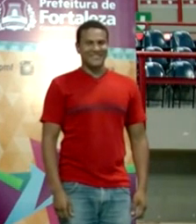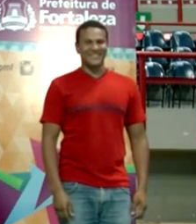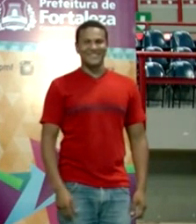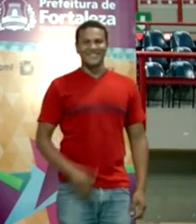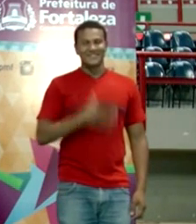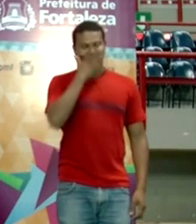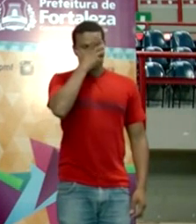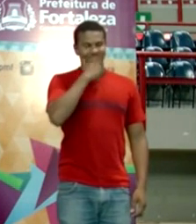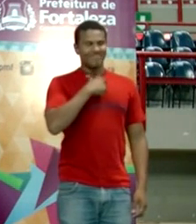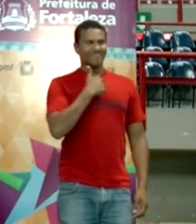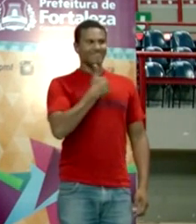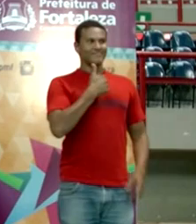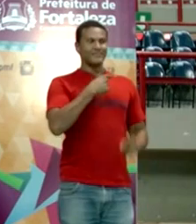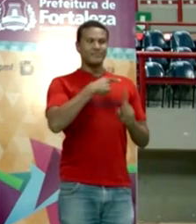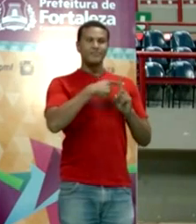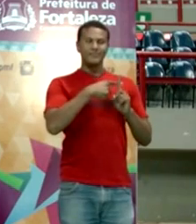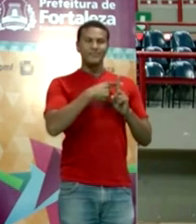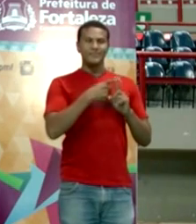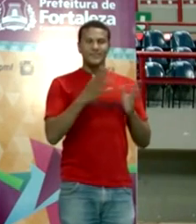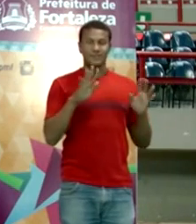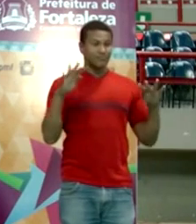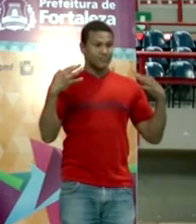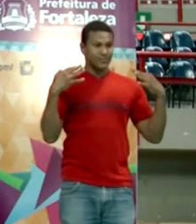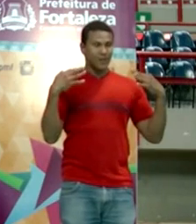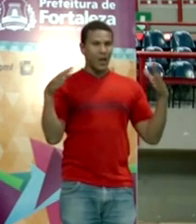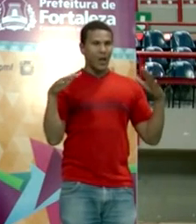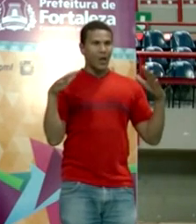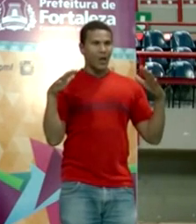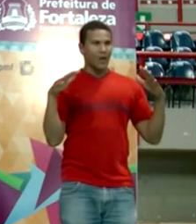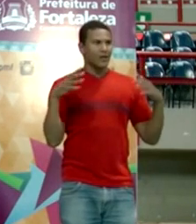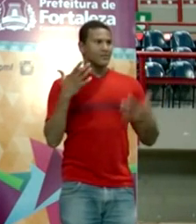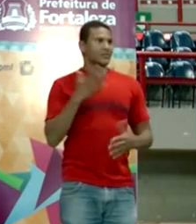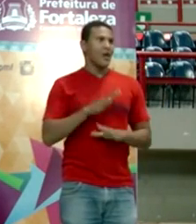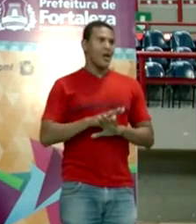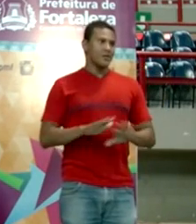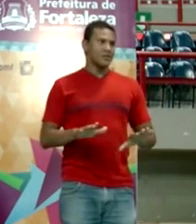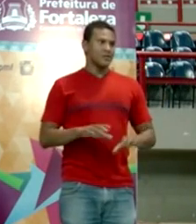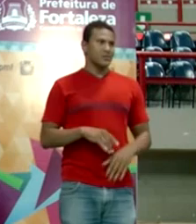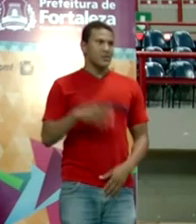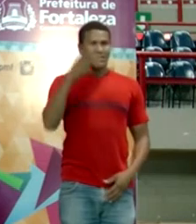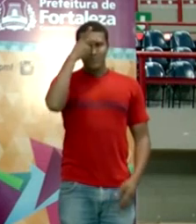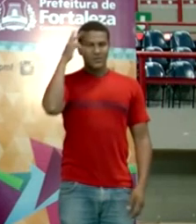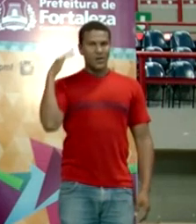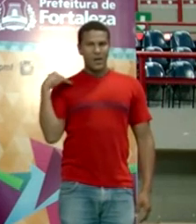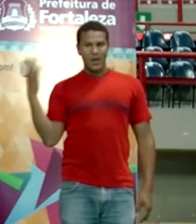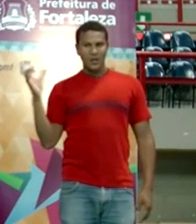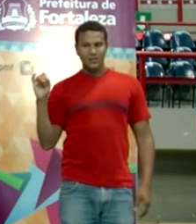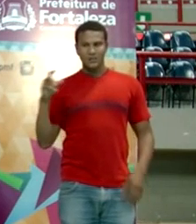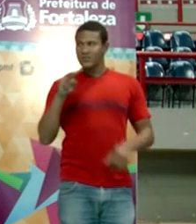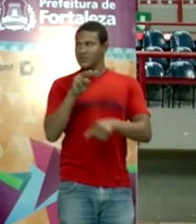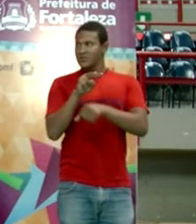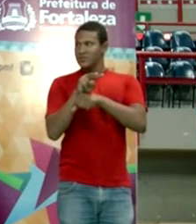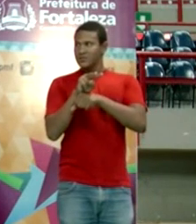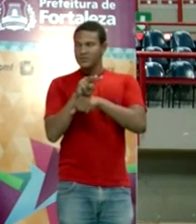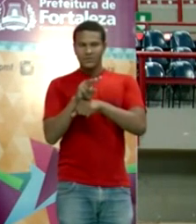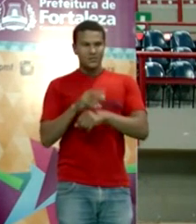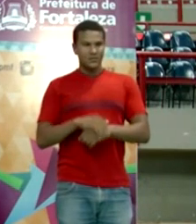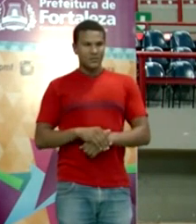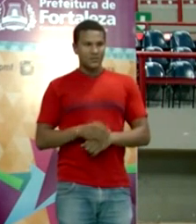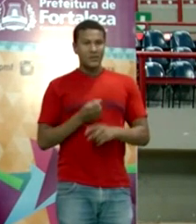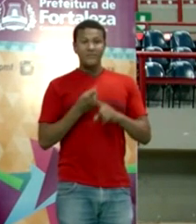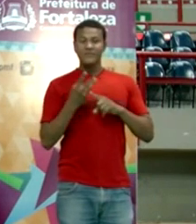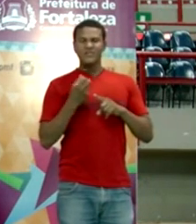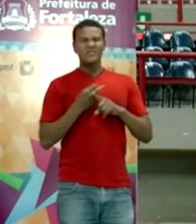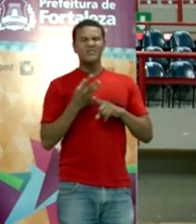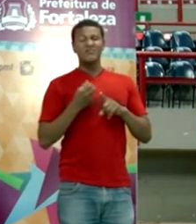Desse jeito. Desestabilizou. Quem está do lado, se não tiver o fiscal olhando, você vai assim, ó. Física,